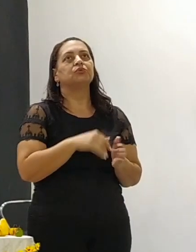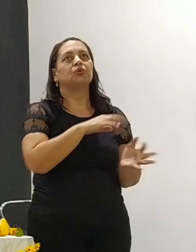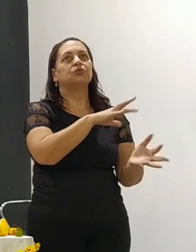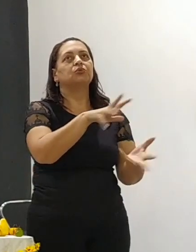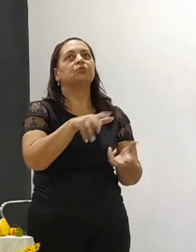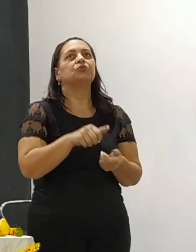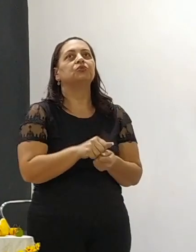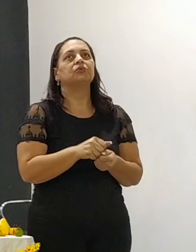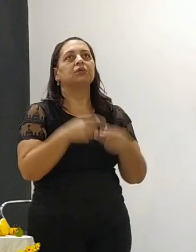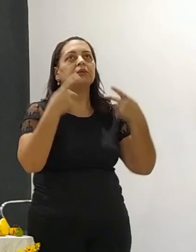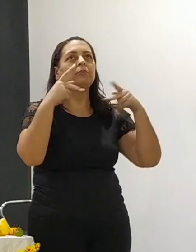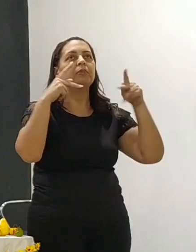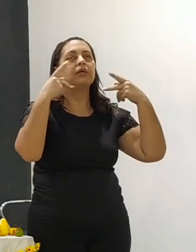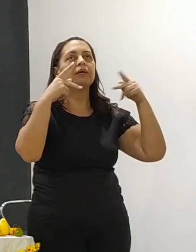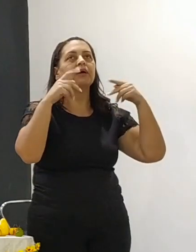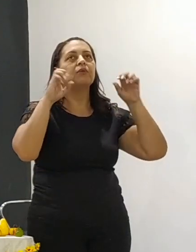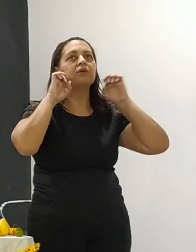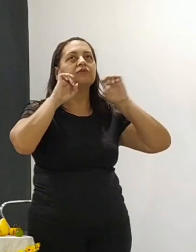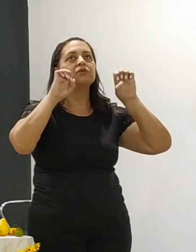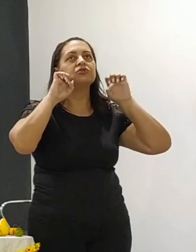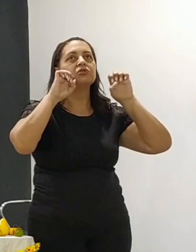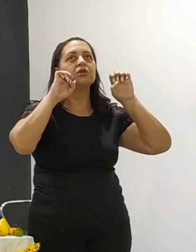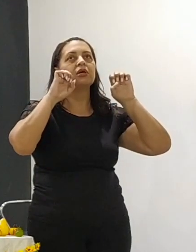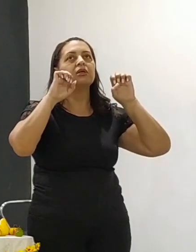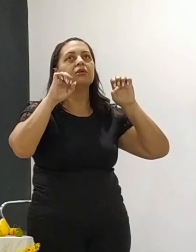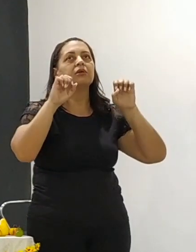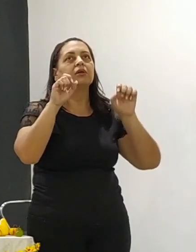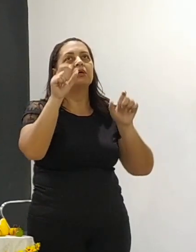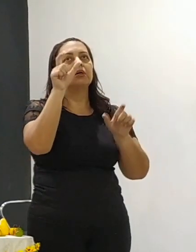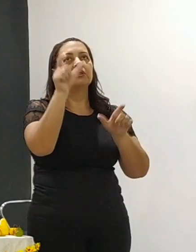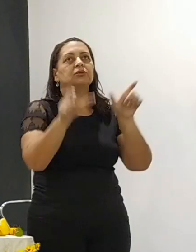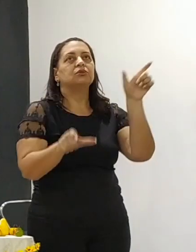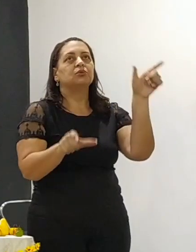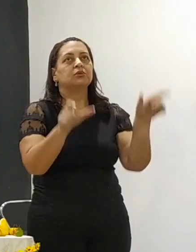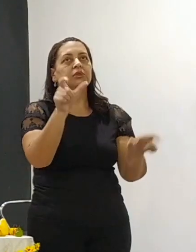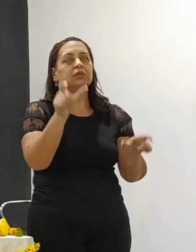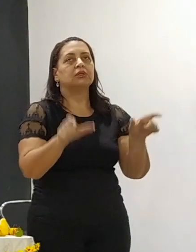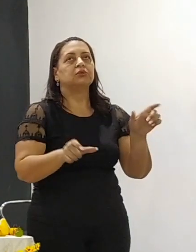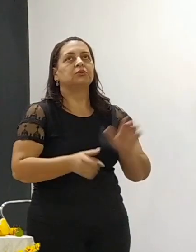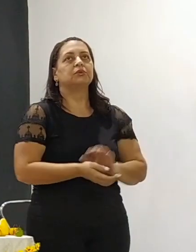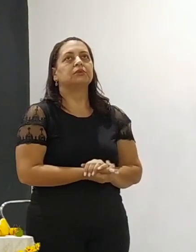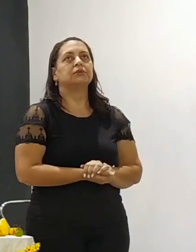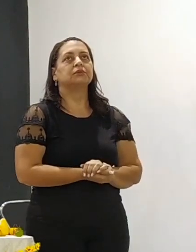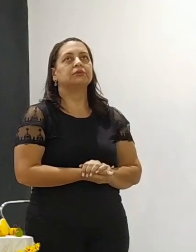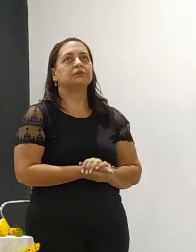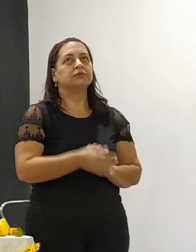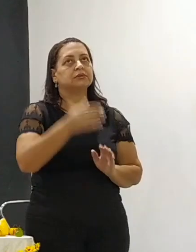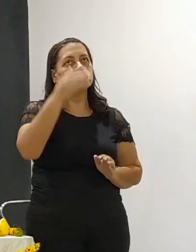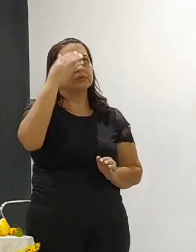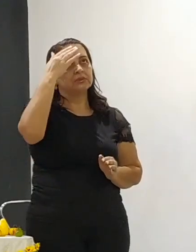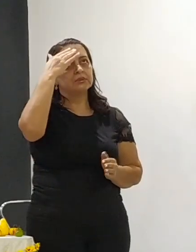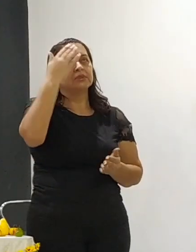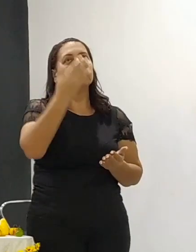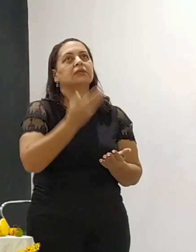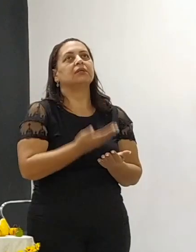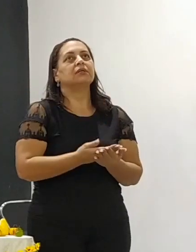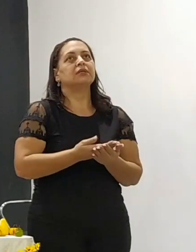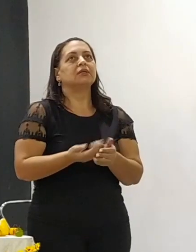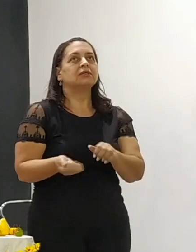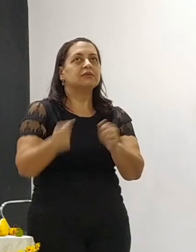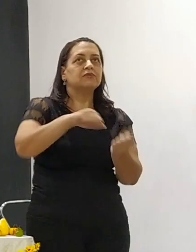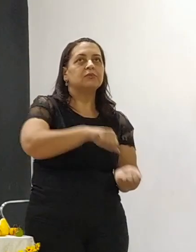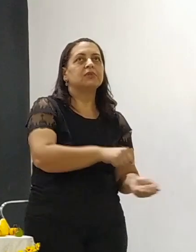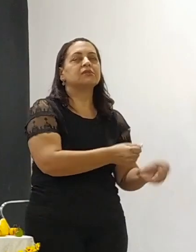ide por todo mundo e pregai o evangelho a toda criatura. Quem crê e for batizado será